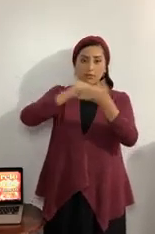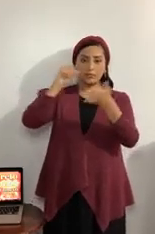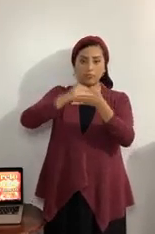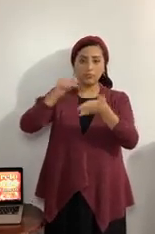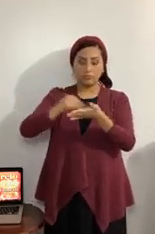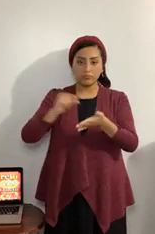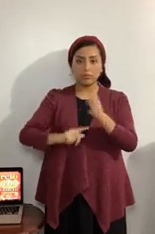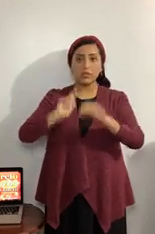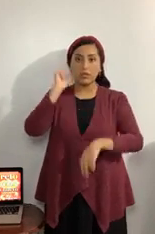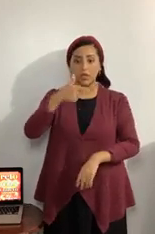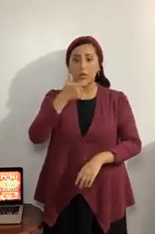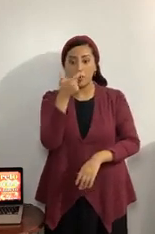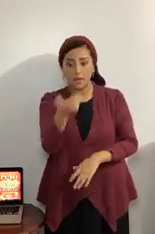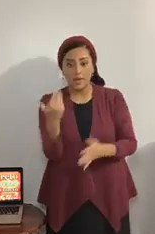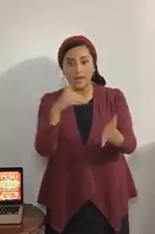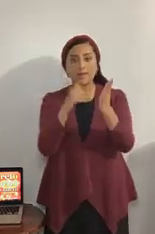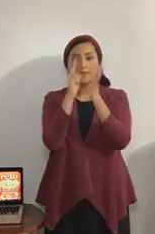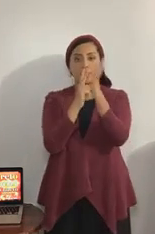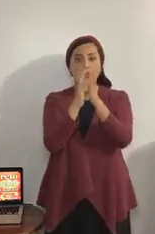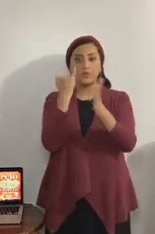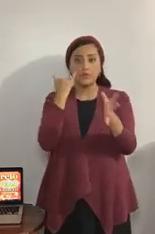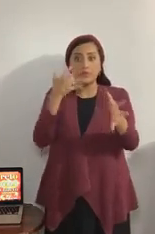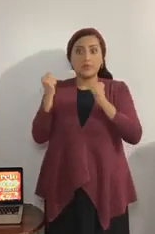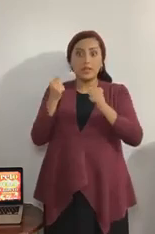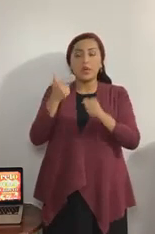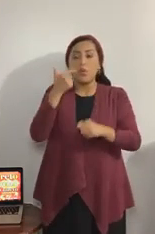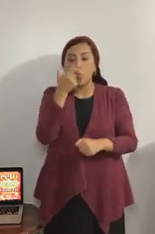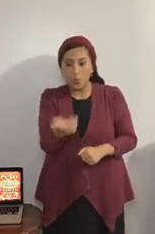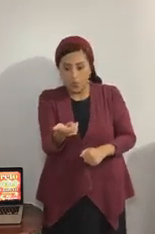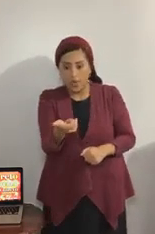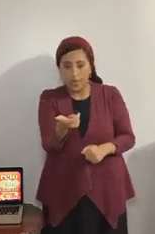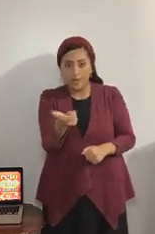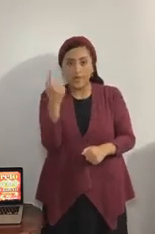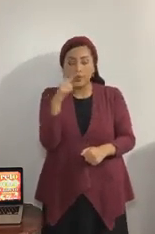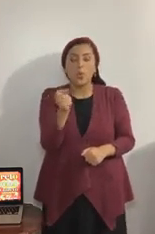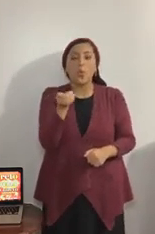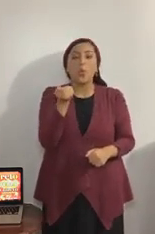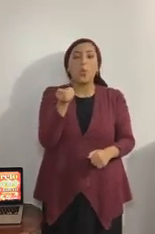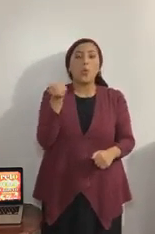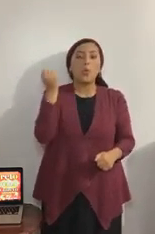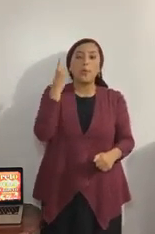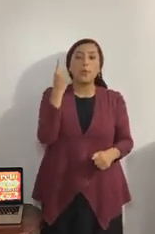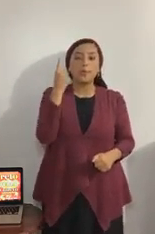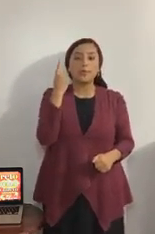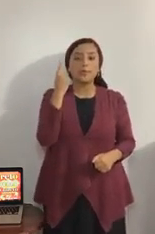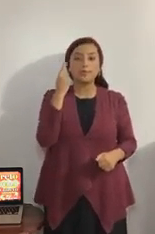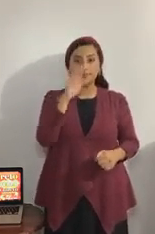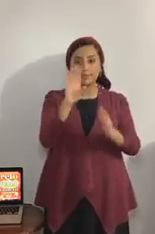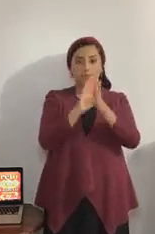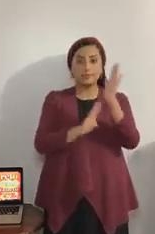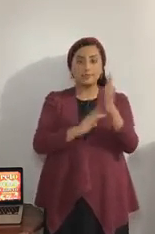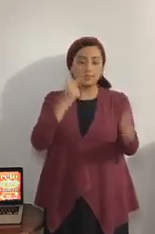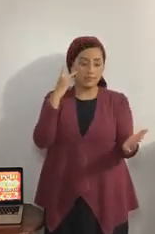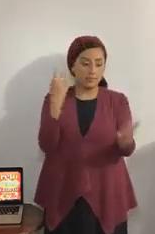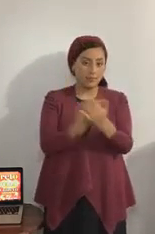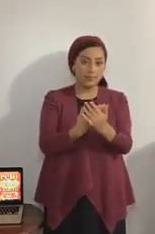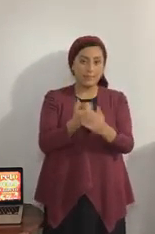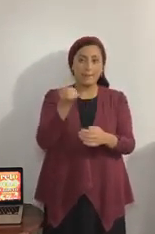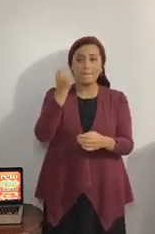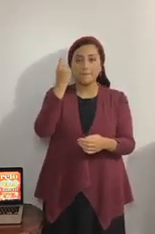después la grabación 10, 15, 20 veces para que vea usted, la protege usted con su Tanaj, con su Biblia, con su Tanaj, y salga